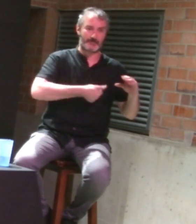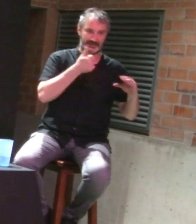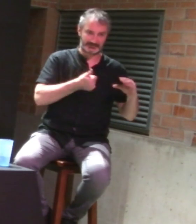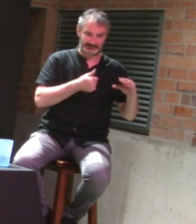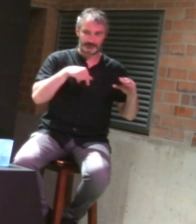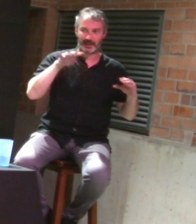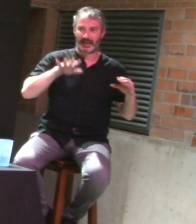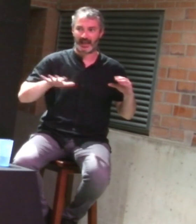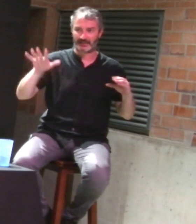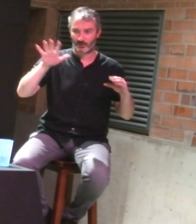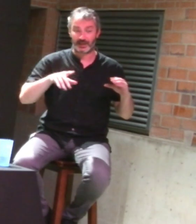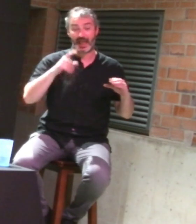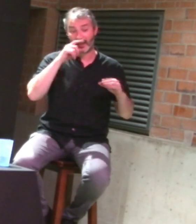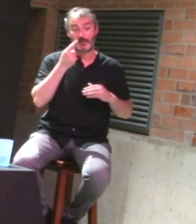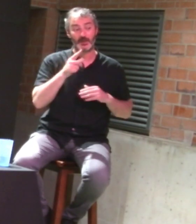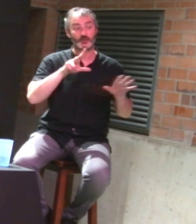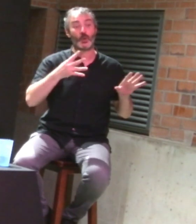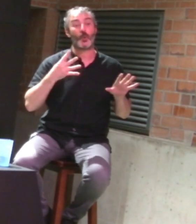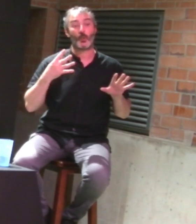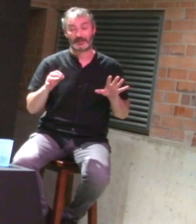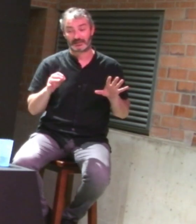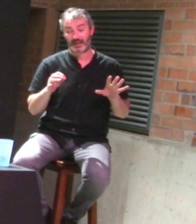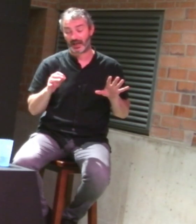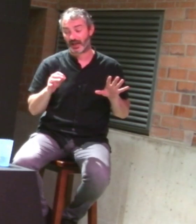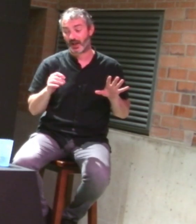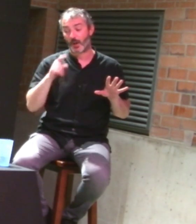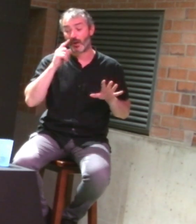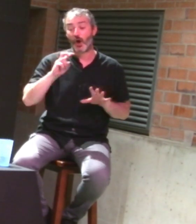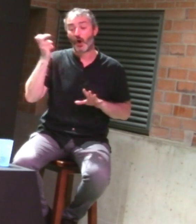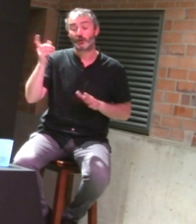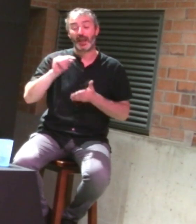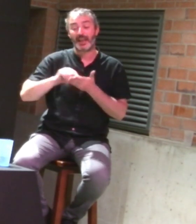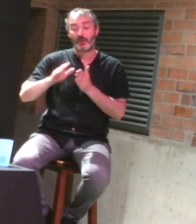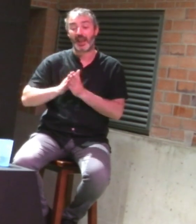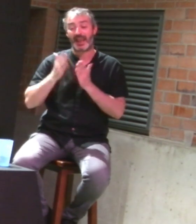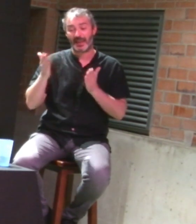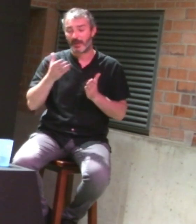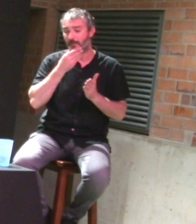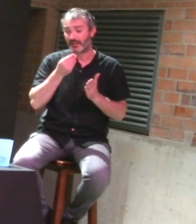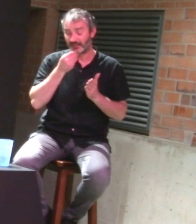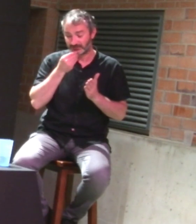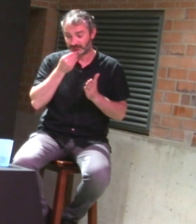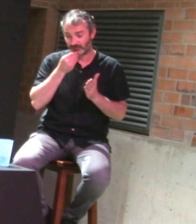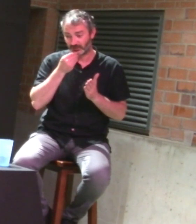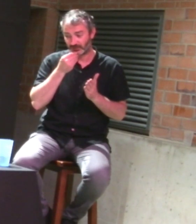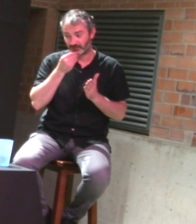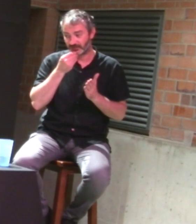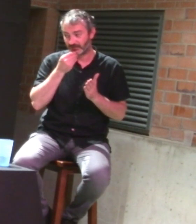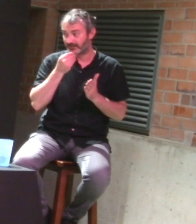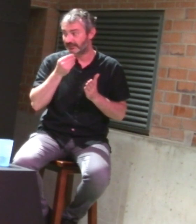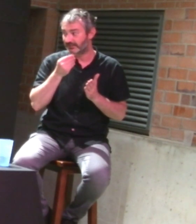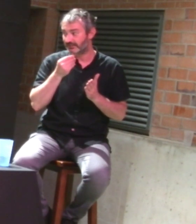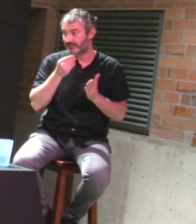també aquí a Catalunya, i aquí en 1840, Zoe de Beaumont publica un llibre preciós que està a la Hemeroteca, si el voleu anar a mirar, que